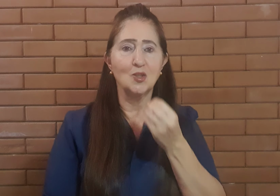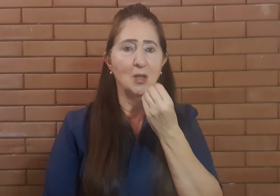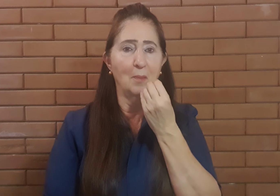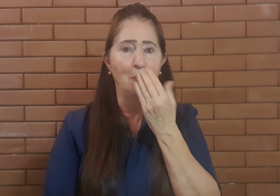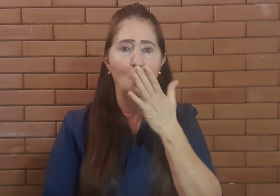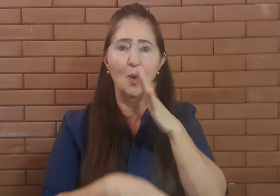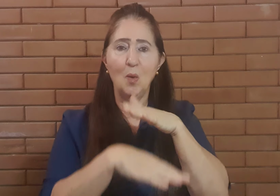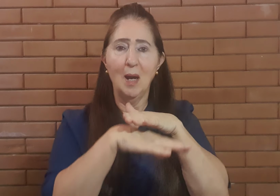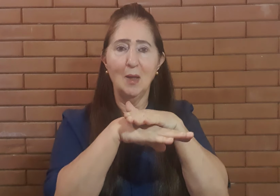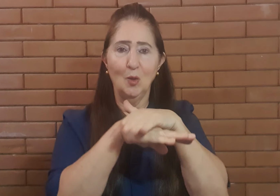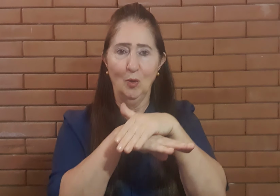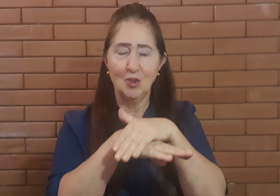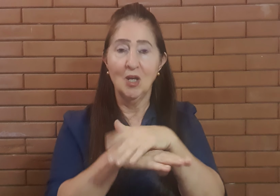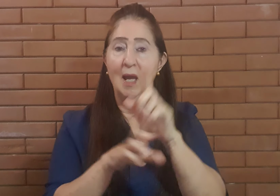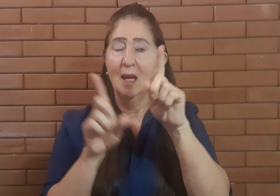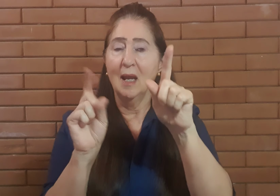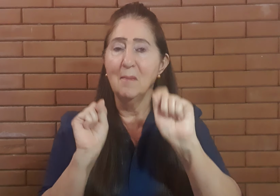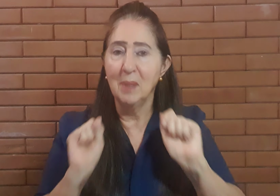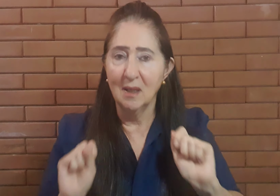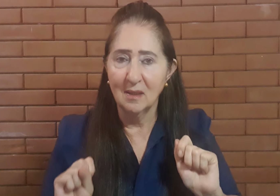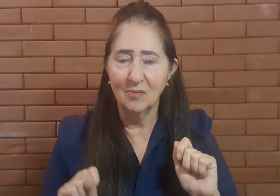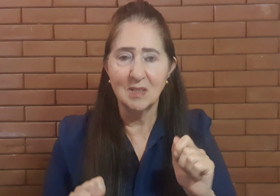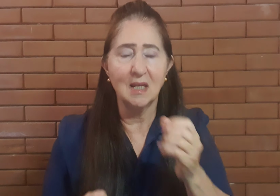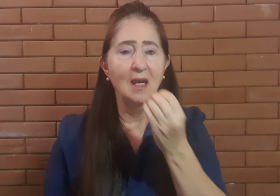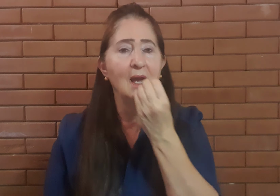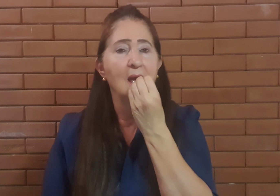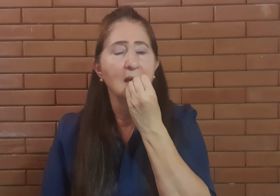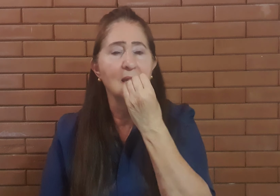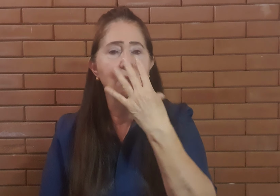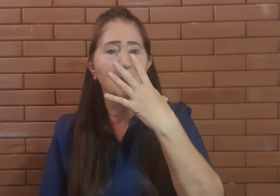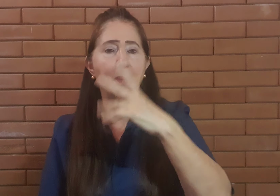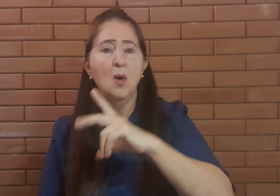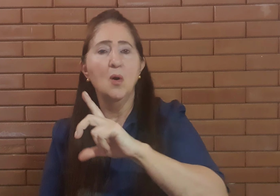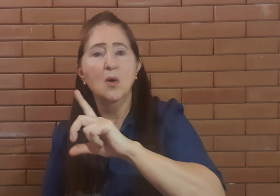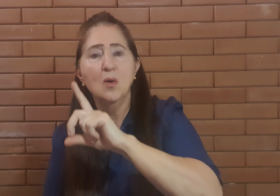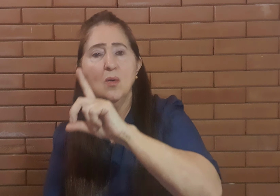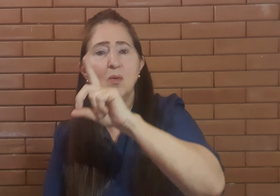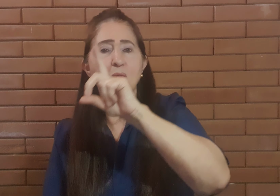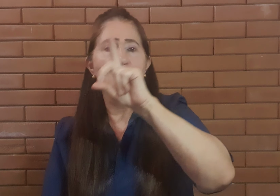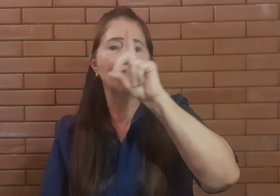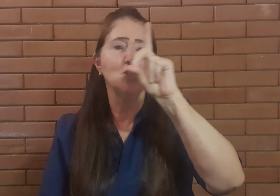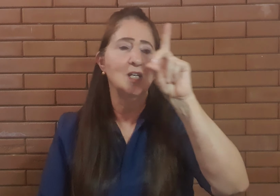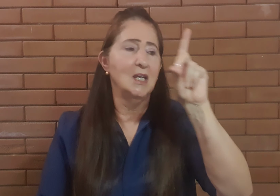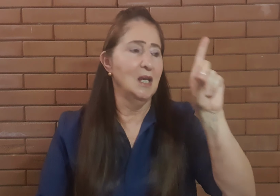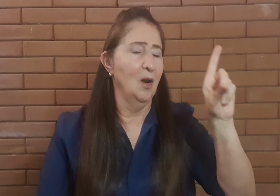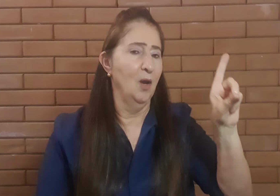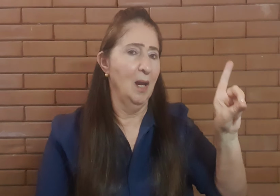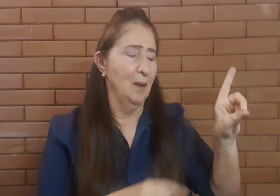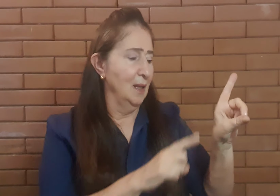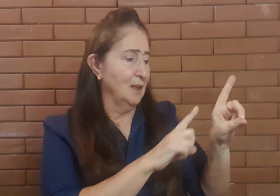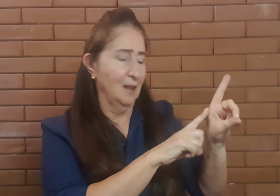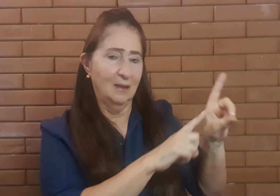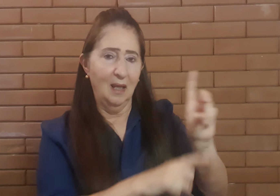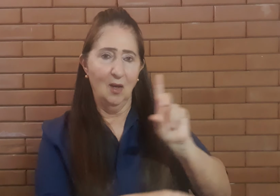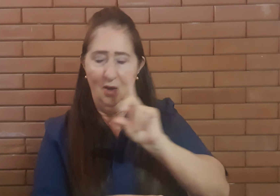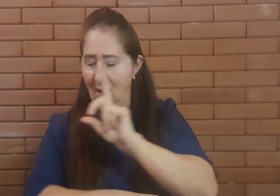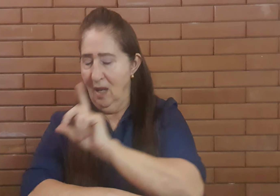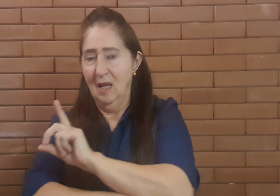tarde, boa noite. Lembrando a você que esse bom dia, ó, é a letra D, ó, ele